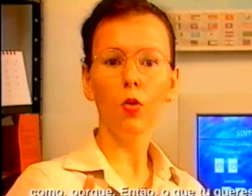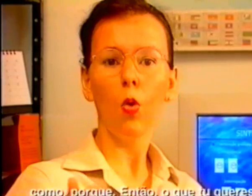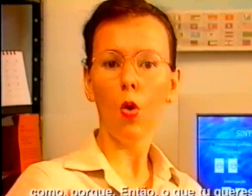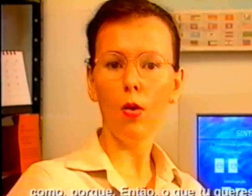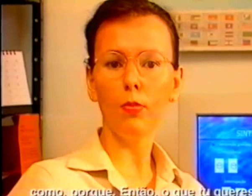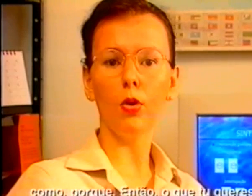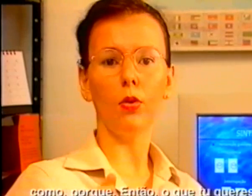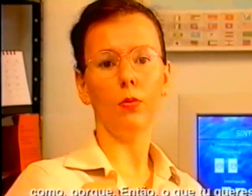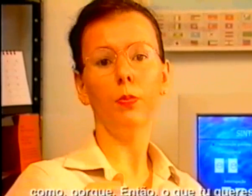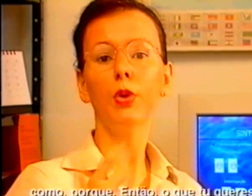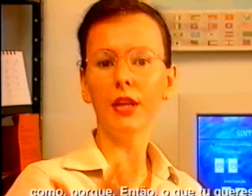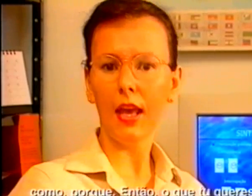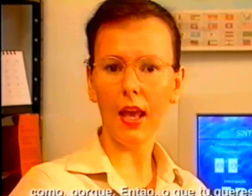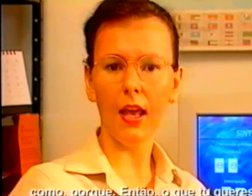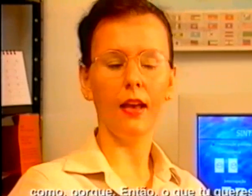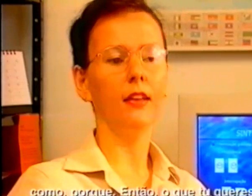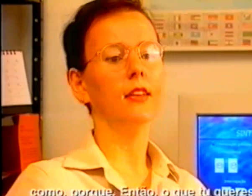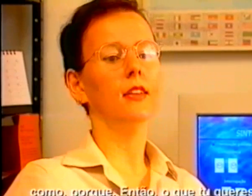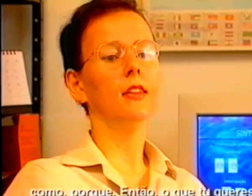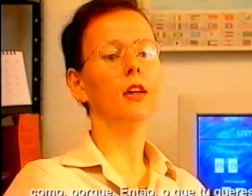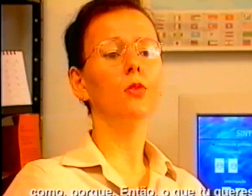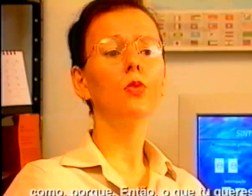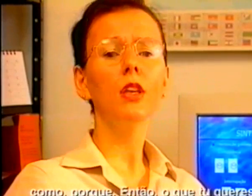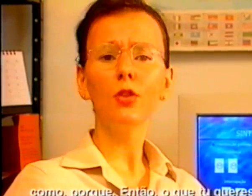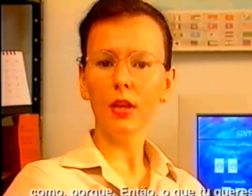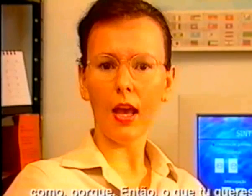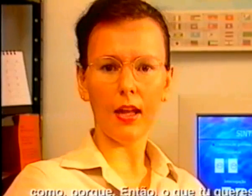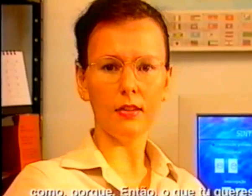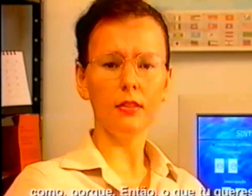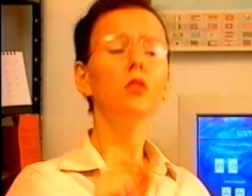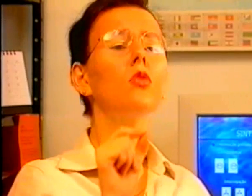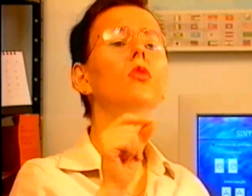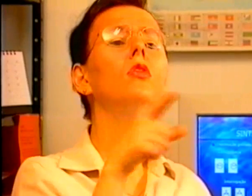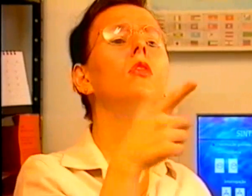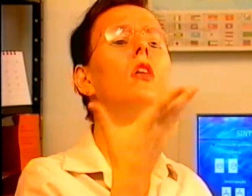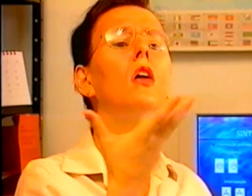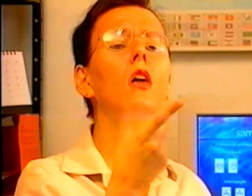que, como, por quê. Então, o que tu queres?